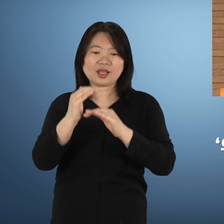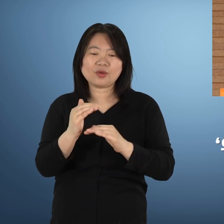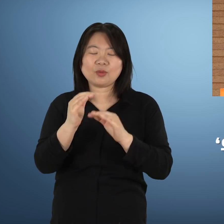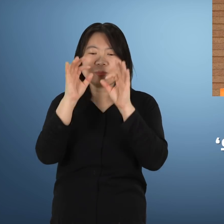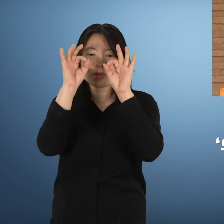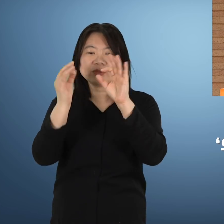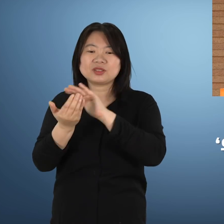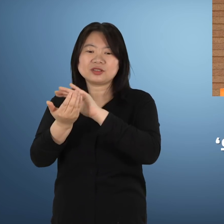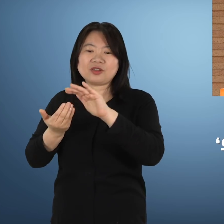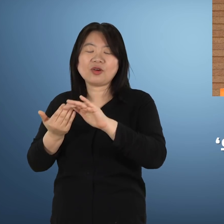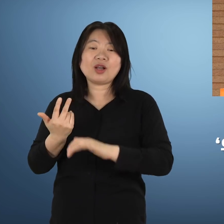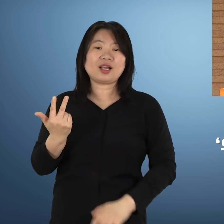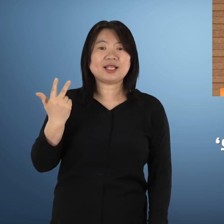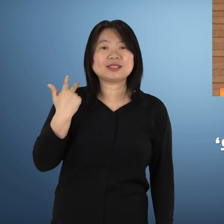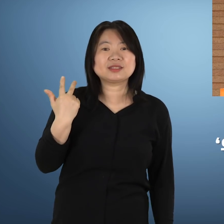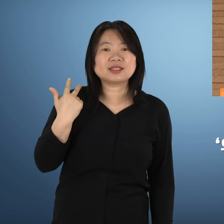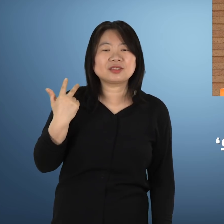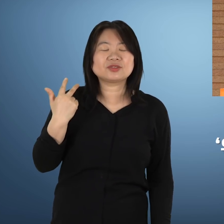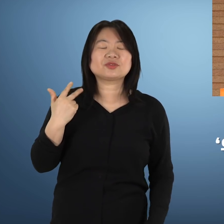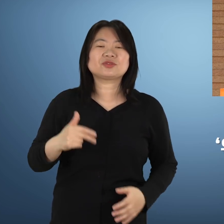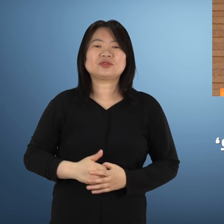앞서서 지난주